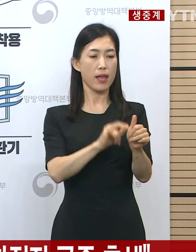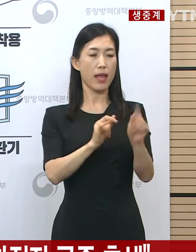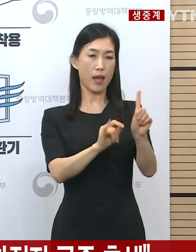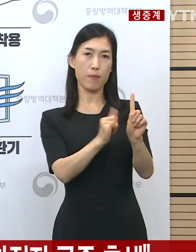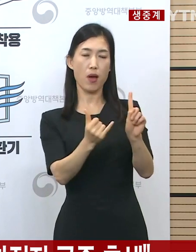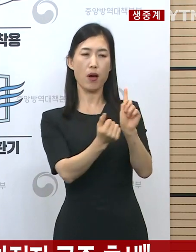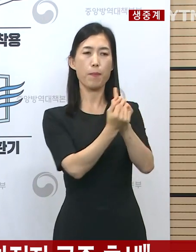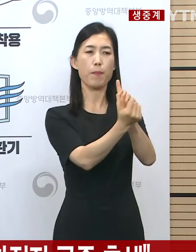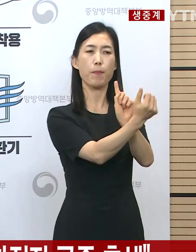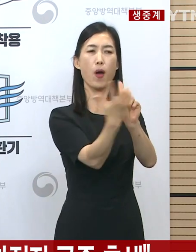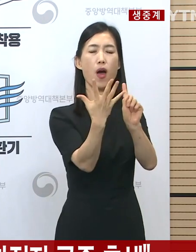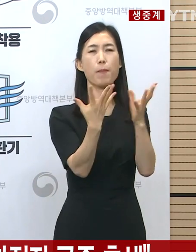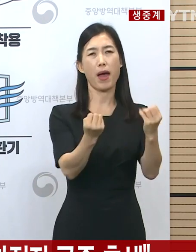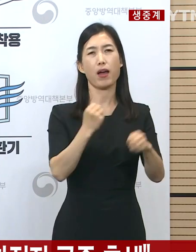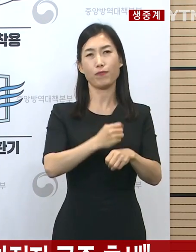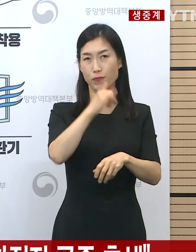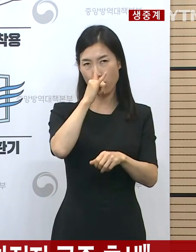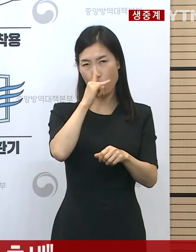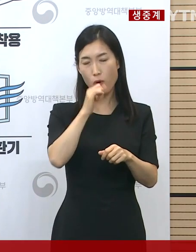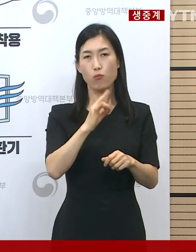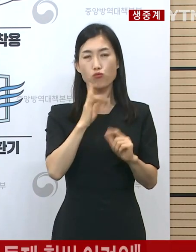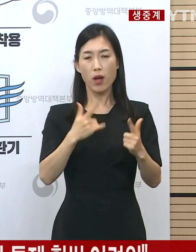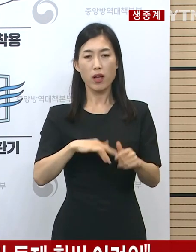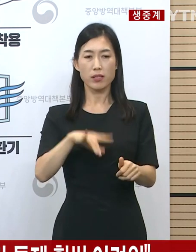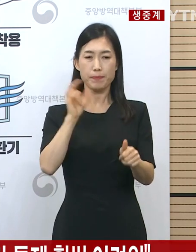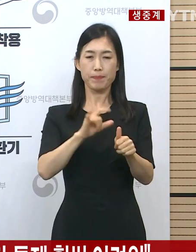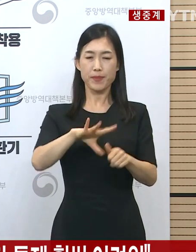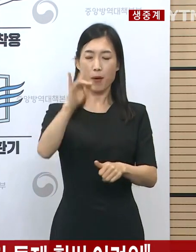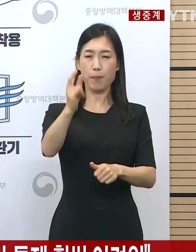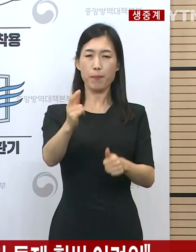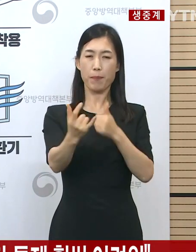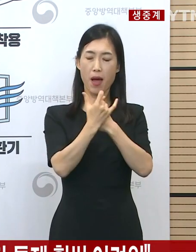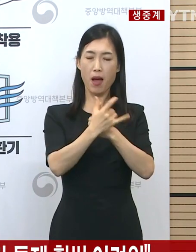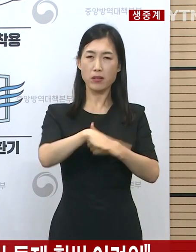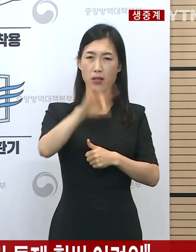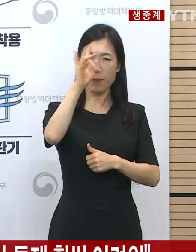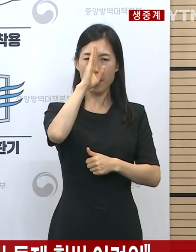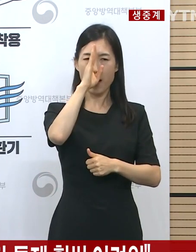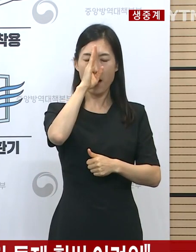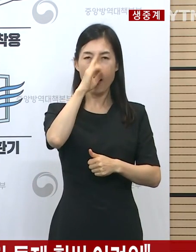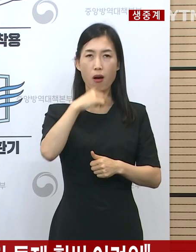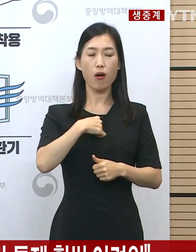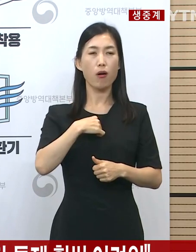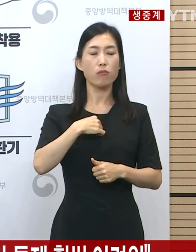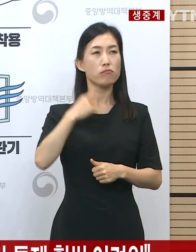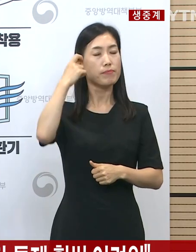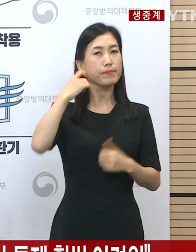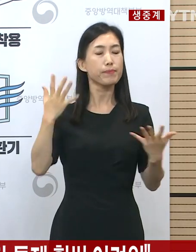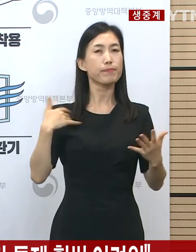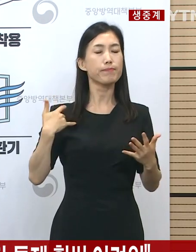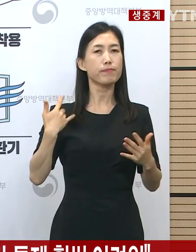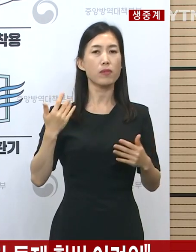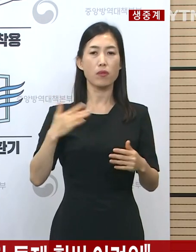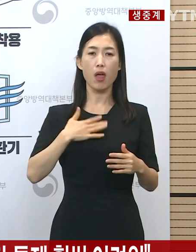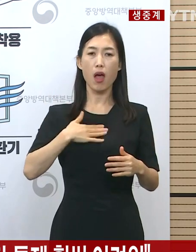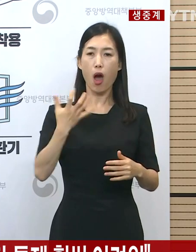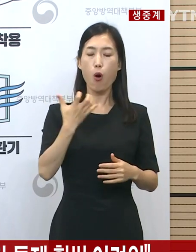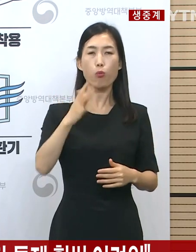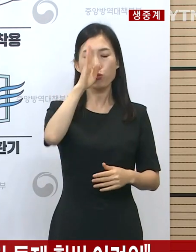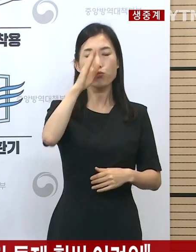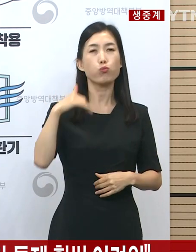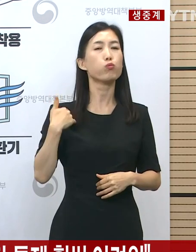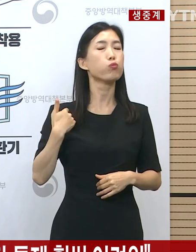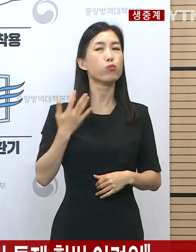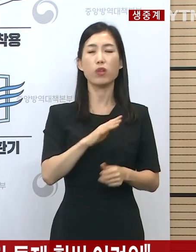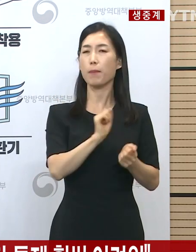수 있고 또 발병 초기에 전염력이 높아 본인도 모르는 사이에 감염되거나 또 남을 감염시킬